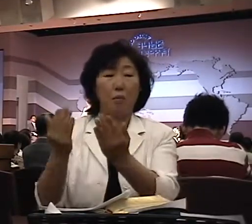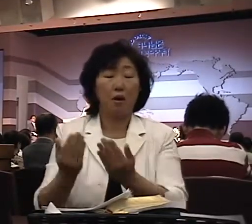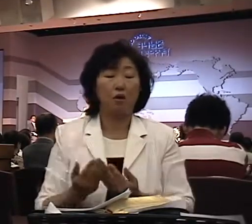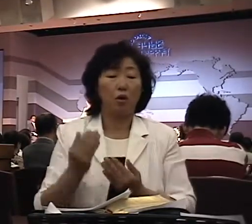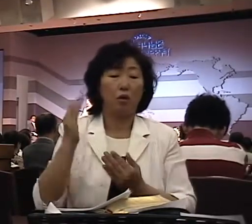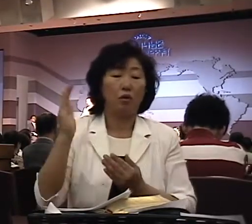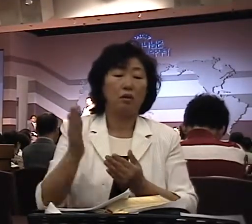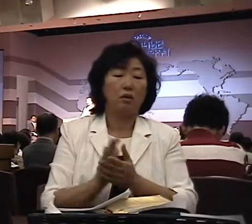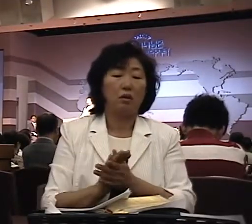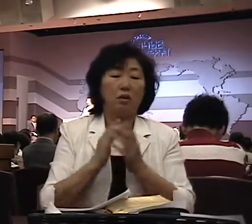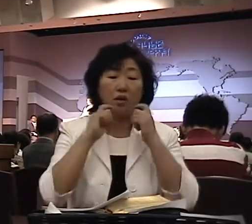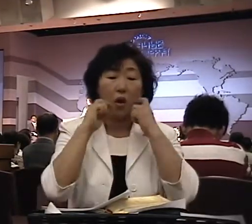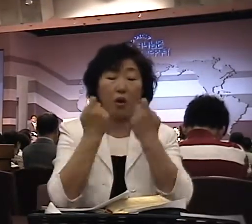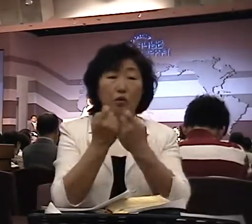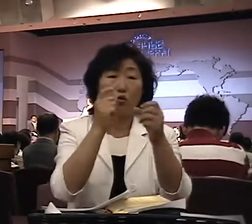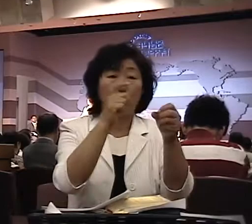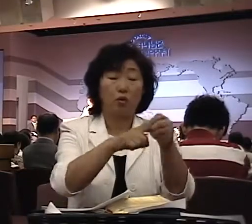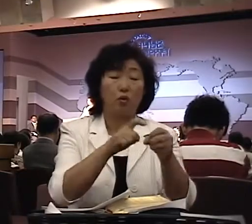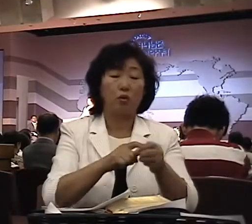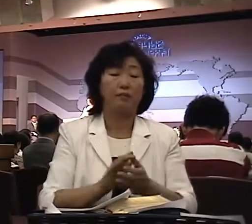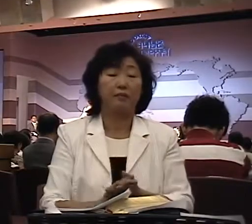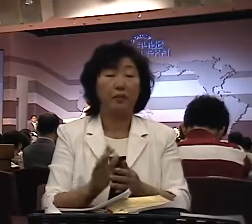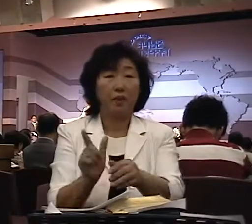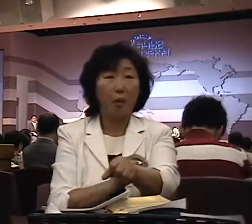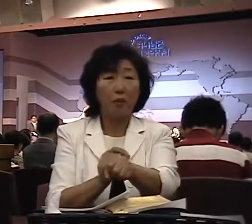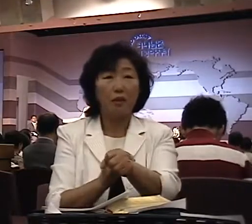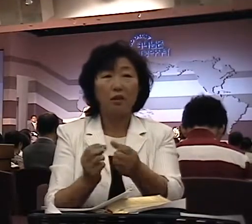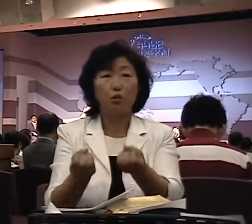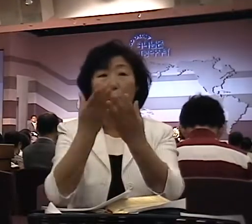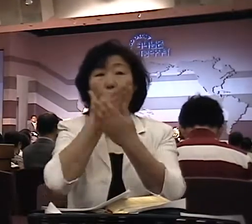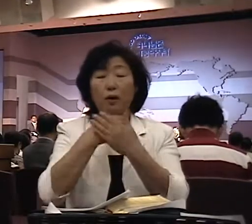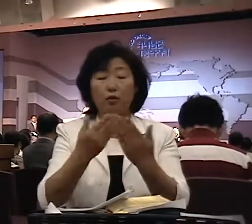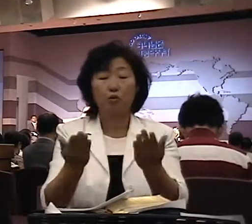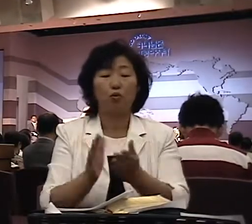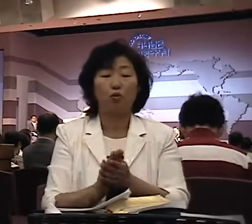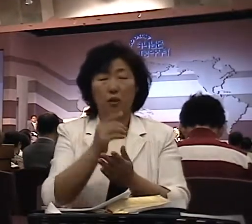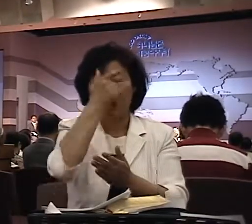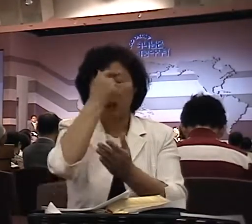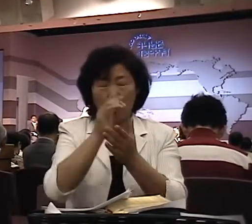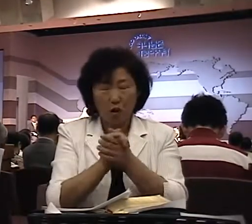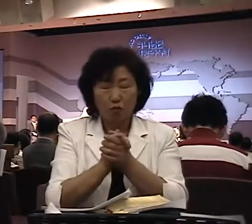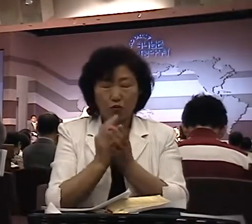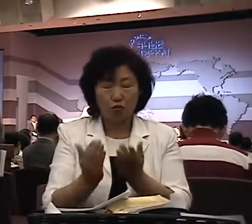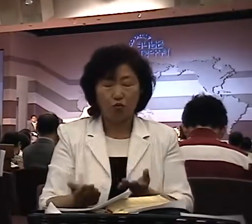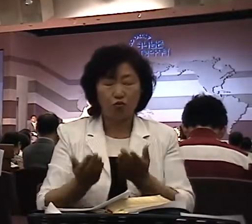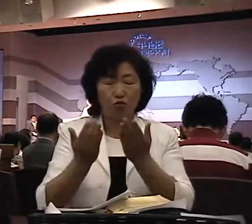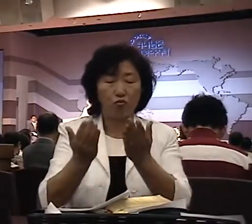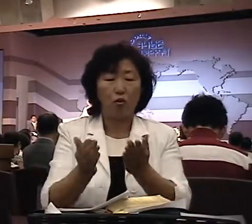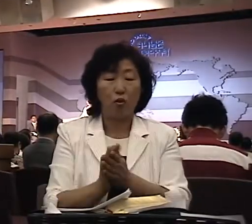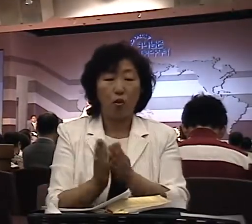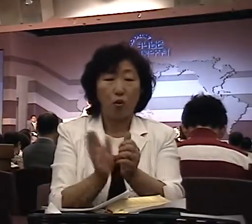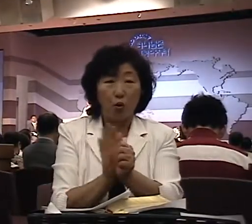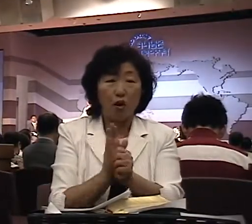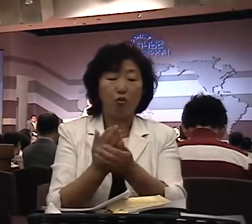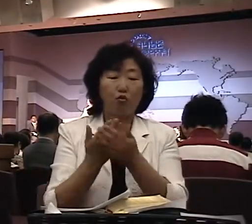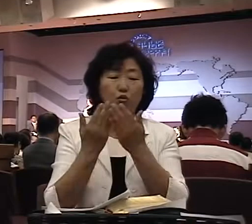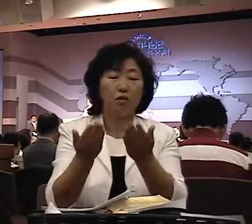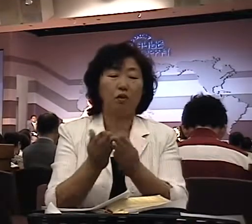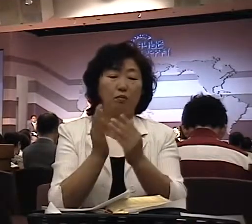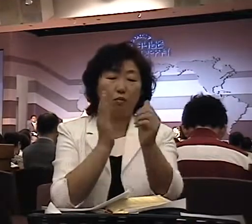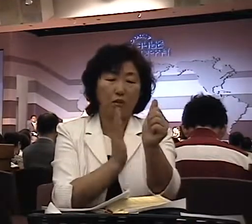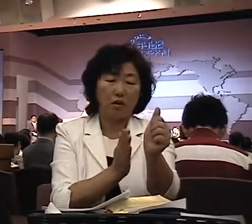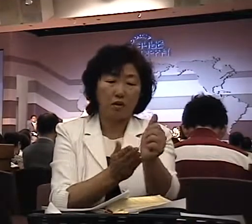되었어요. 여러분 그래서 개인적으로 특별히 좀 축복해 주시고 기도해 주시고 위로해 주시기를